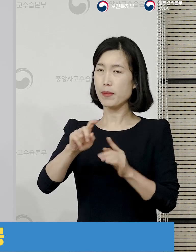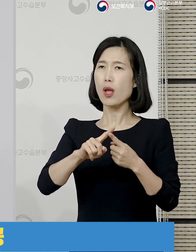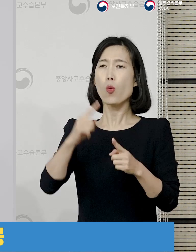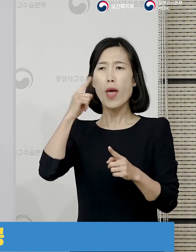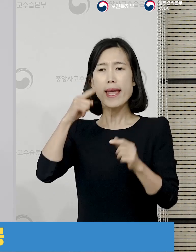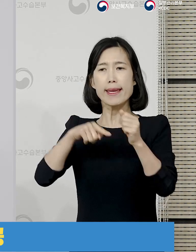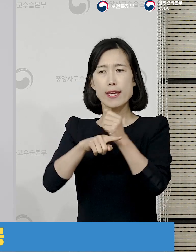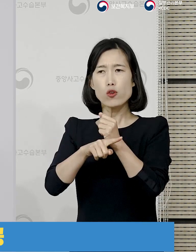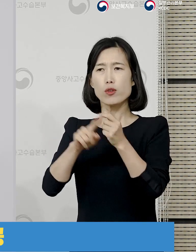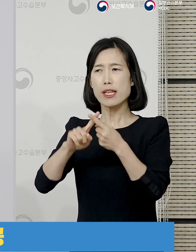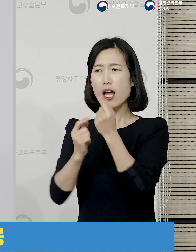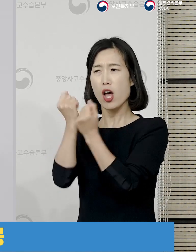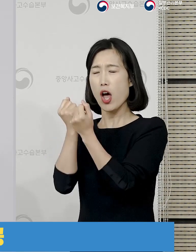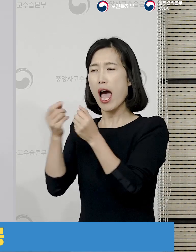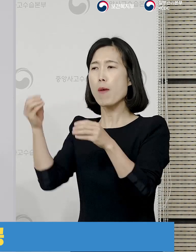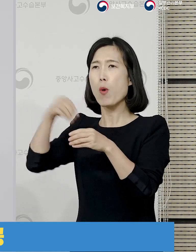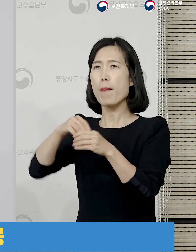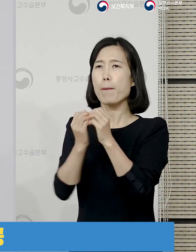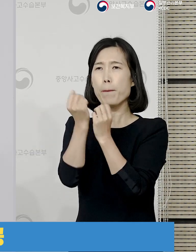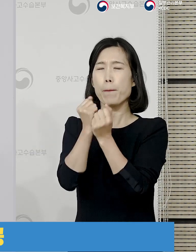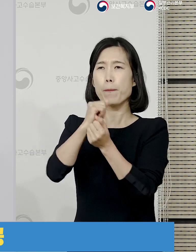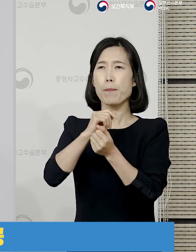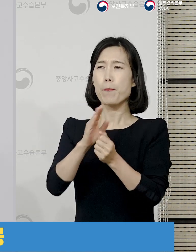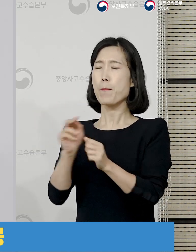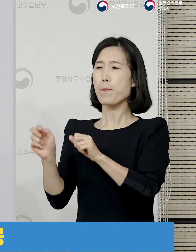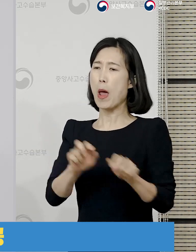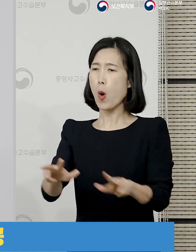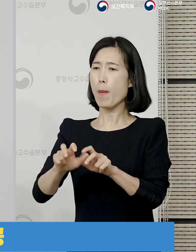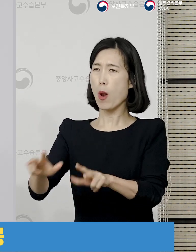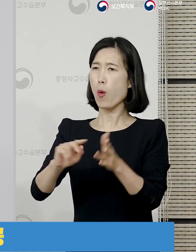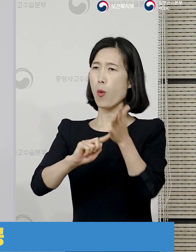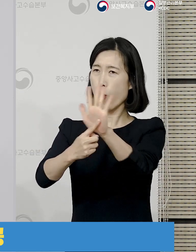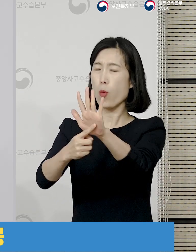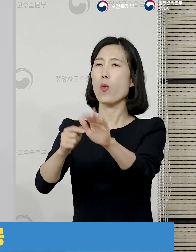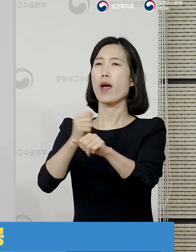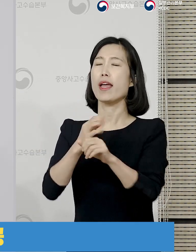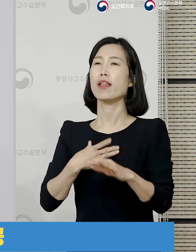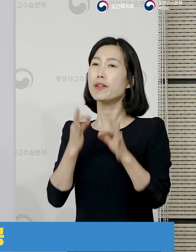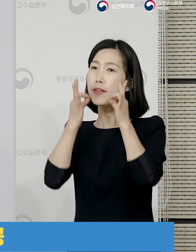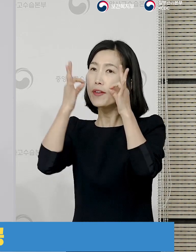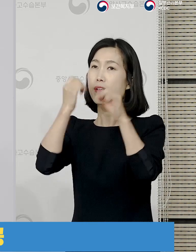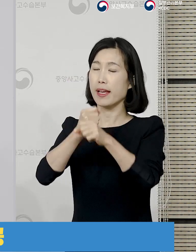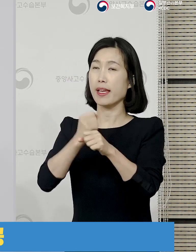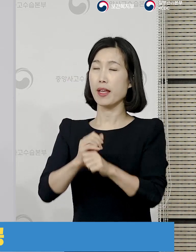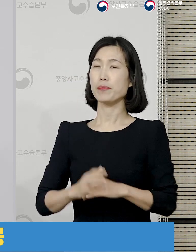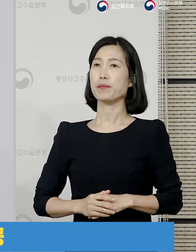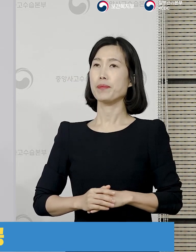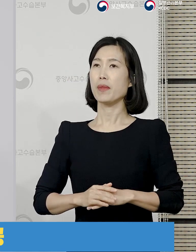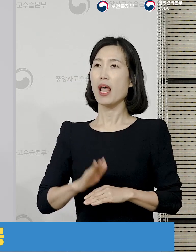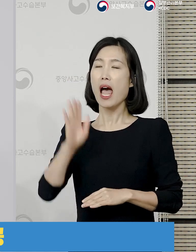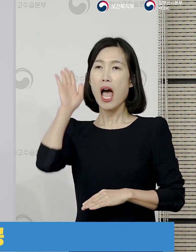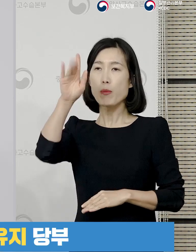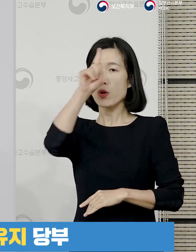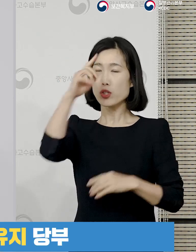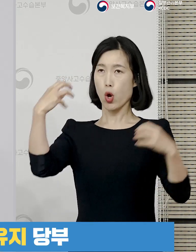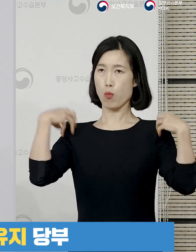지침이나 가이드라인을 과학적인 검토와 논의를 통해서 즉시 제공해 드리는 노력을